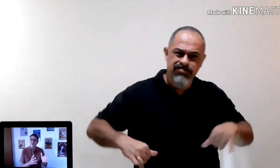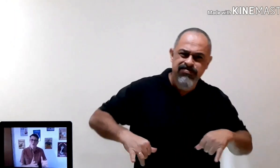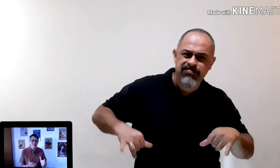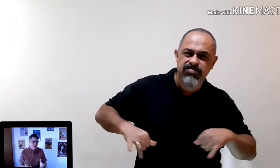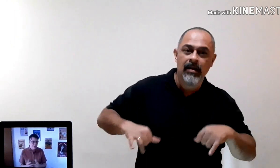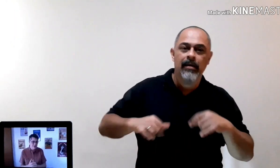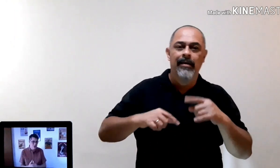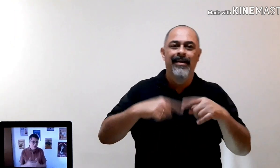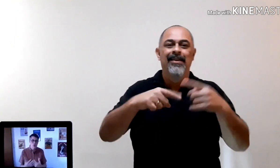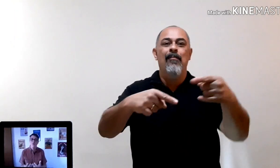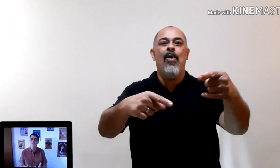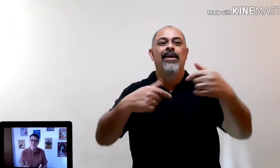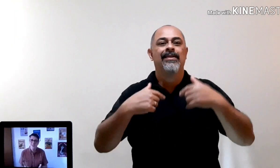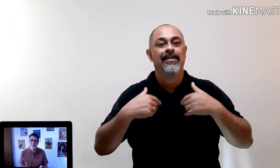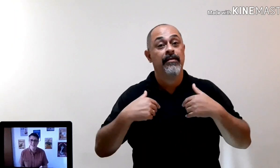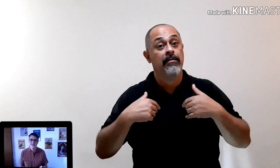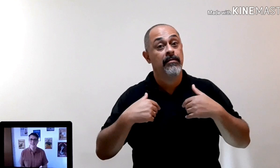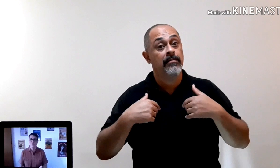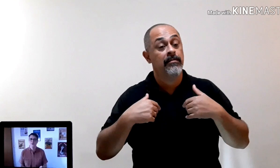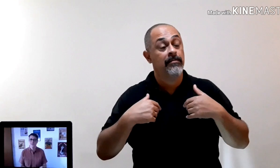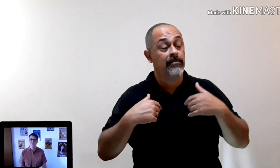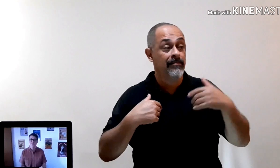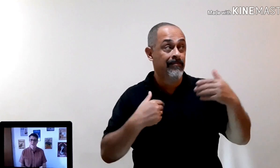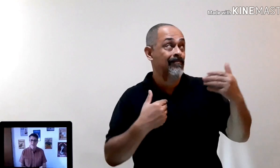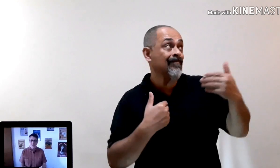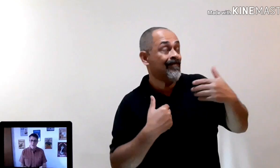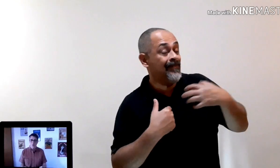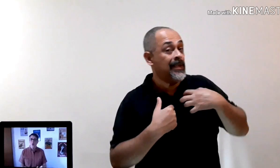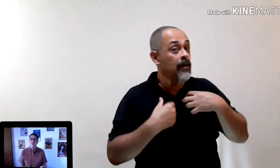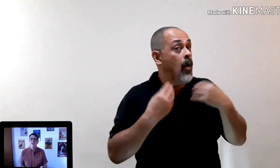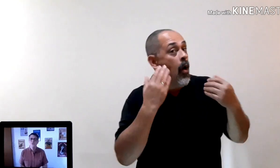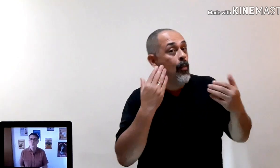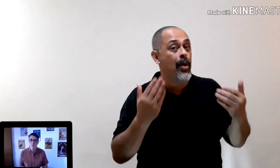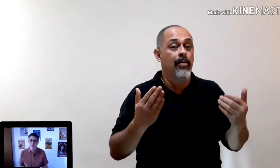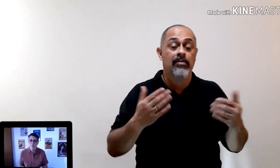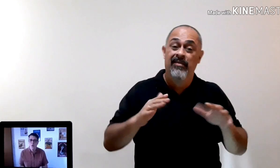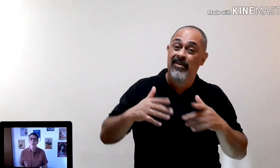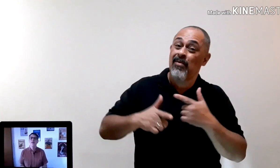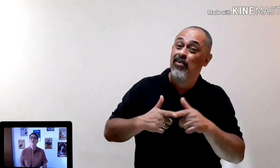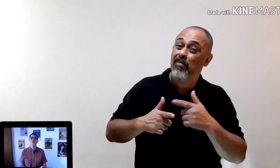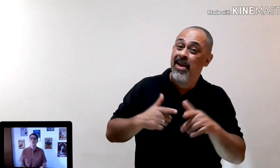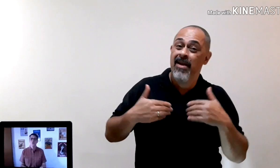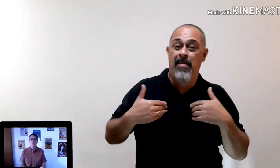olha só que coisa maravilhosa o Covid está trazendo para a gente. O homem é